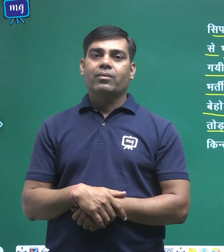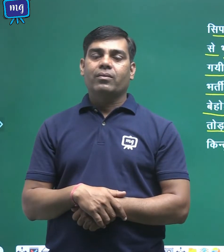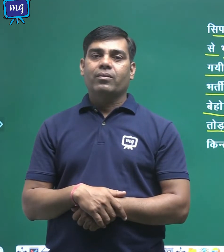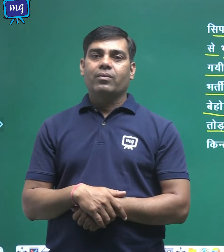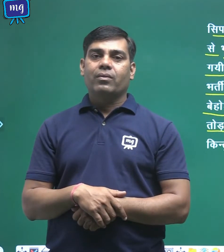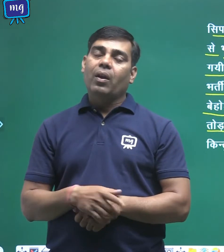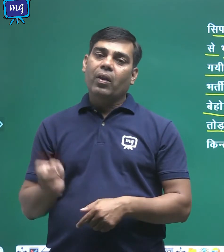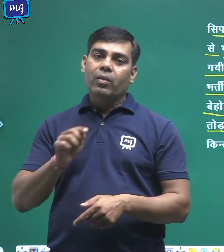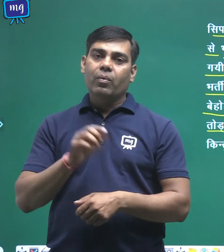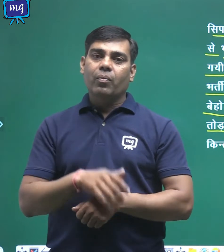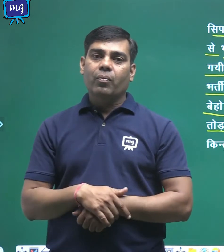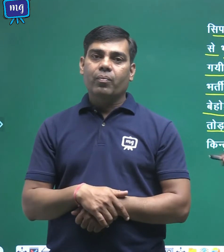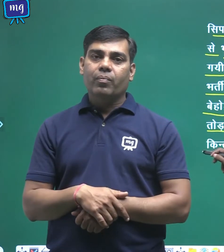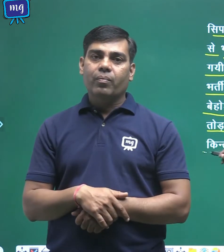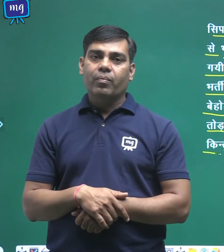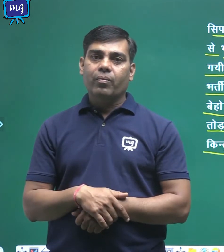किंतु